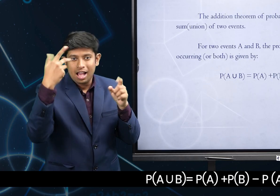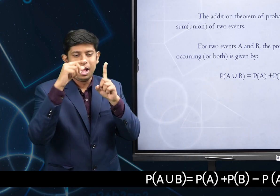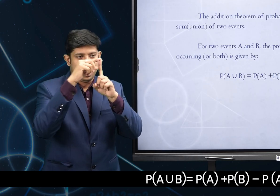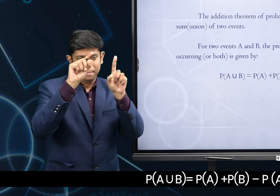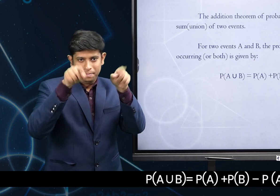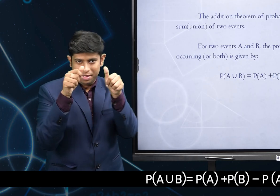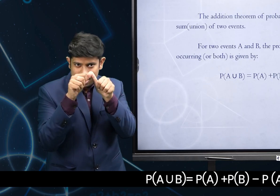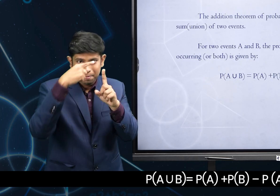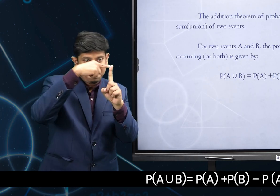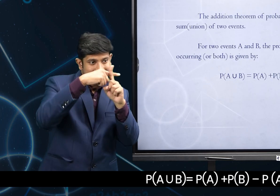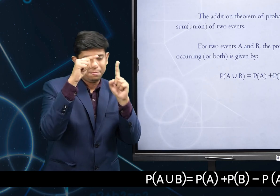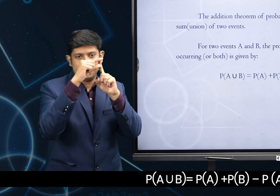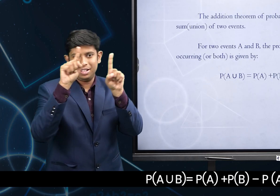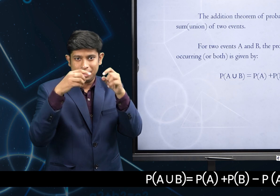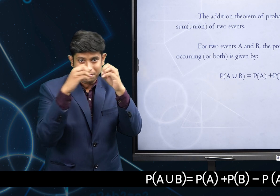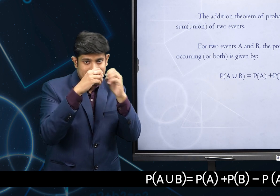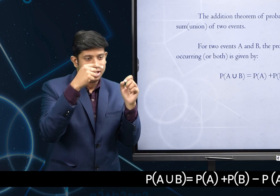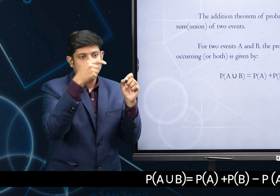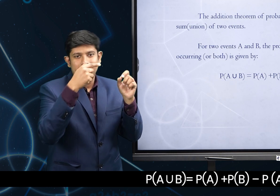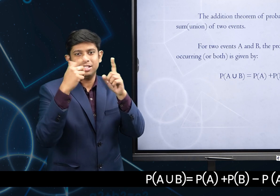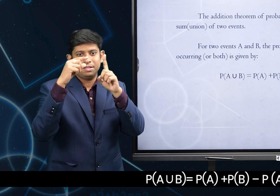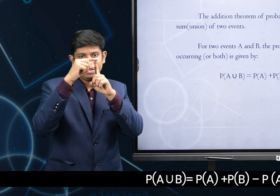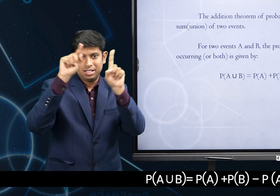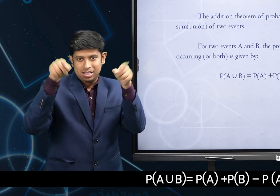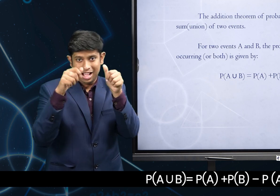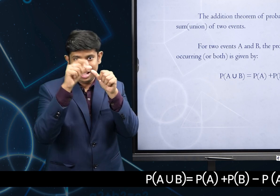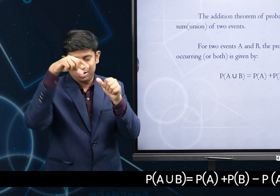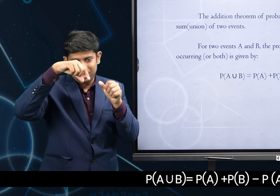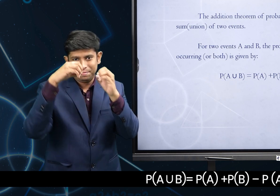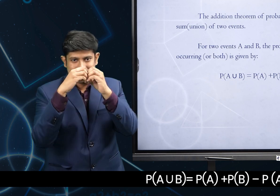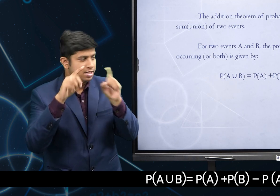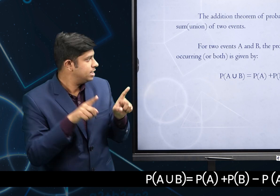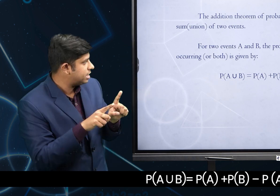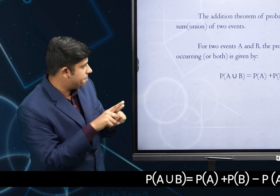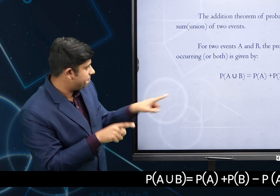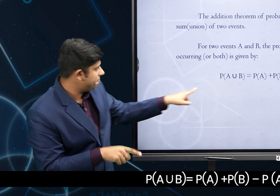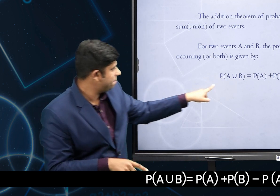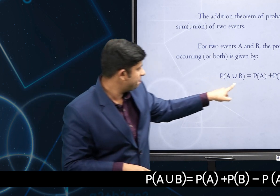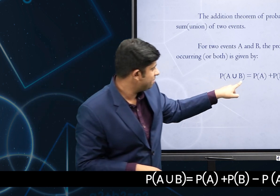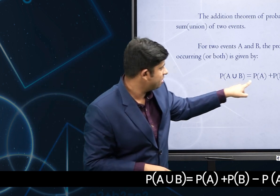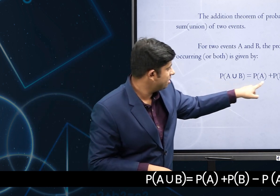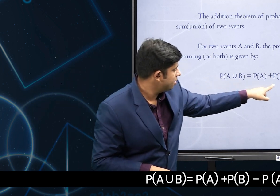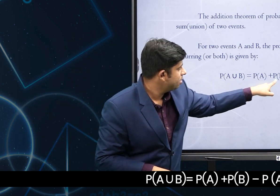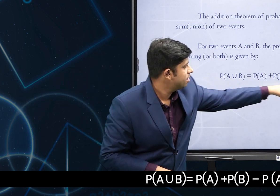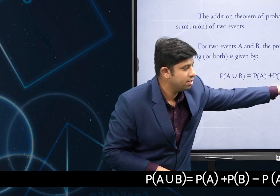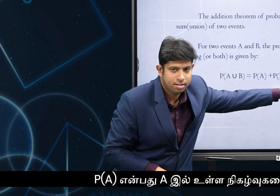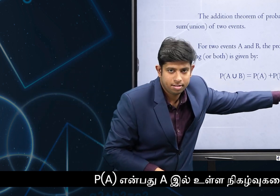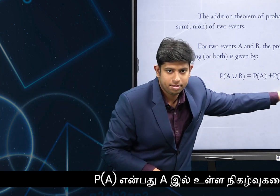அடைப்புக்குறி B கழித்தல் P அடைப்புக்குறி A வெட்டுக்கணம் B அடைப்புக்குறி. P